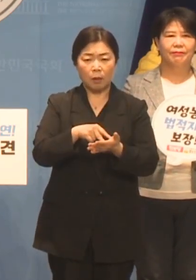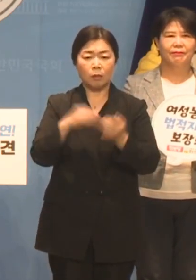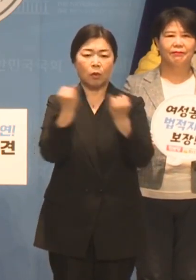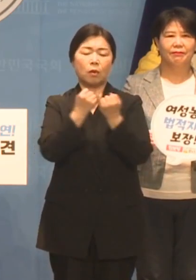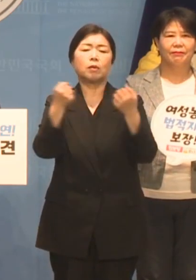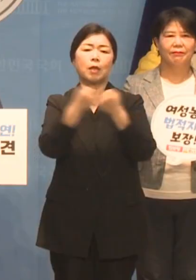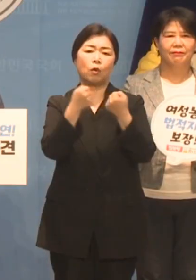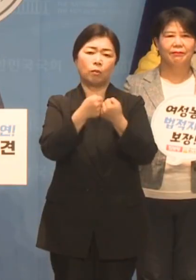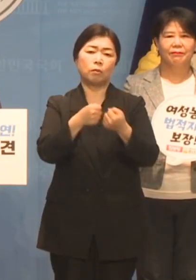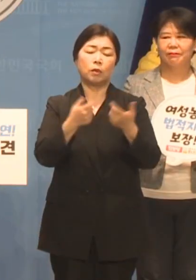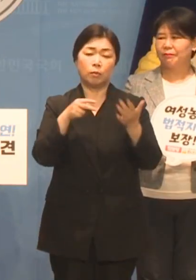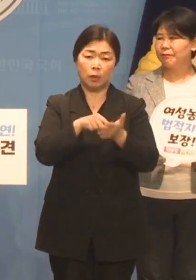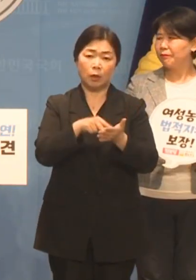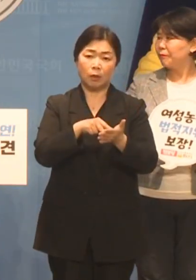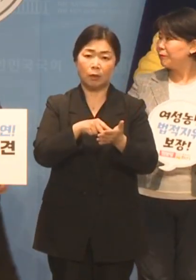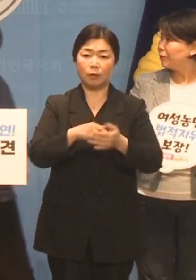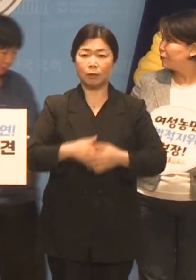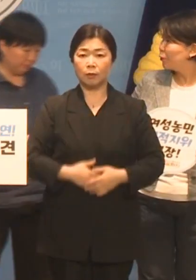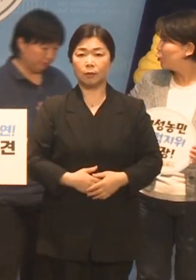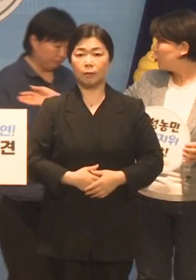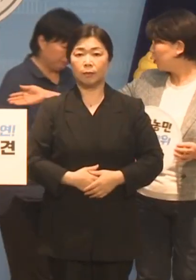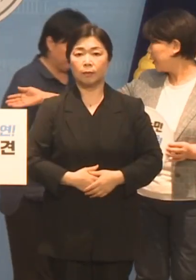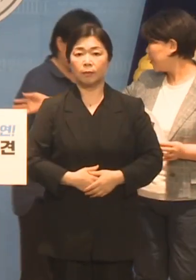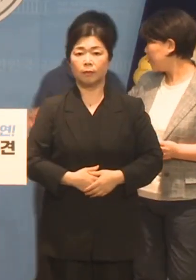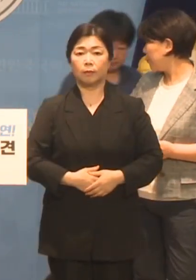필요한 이유입니다.